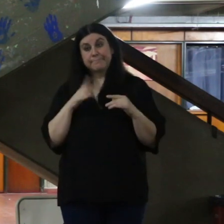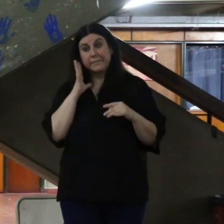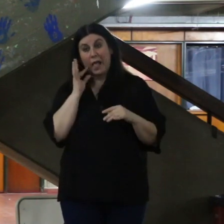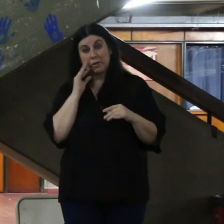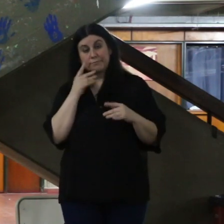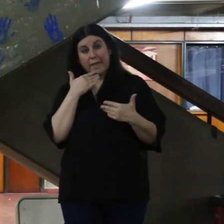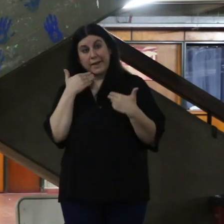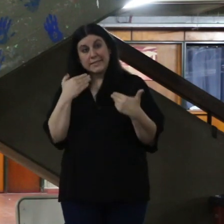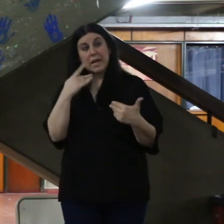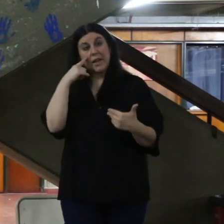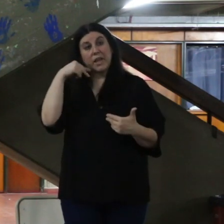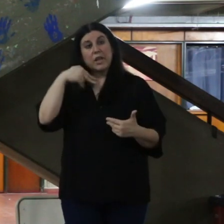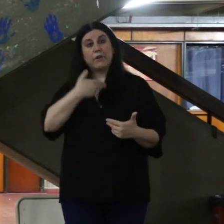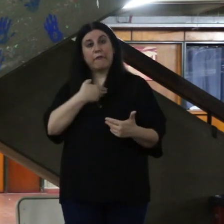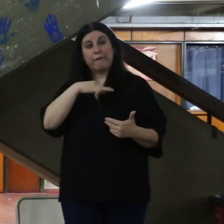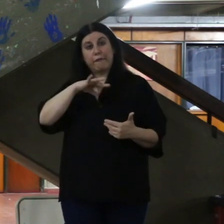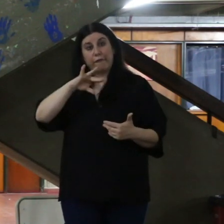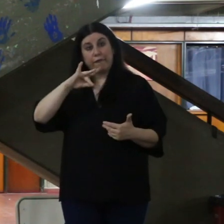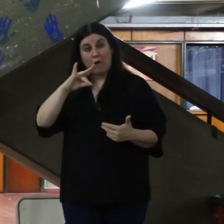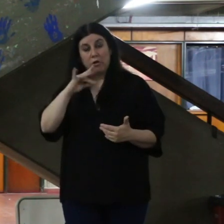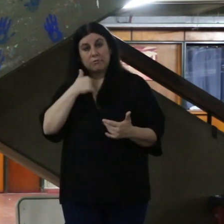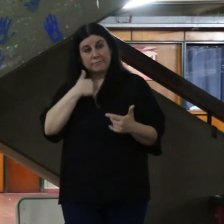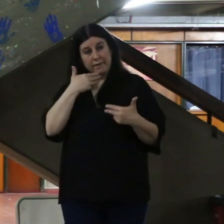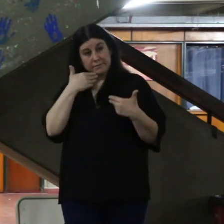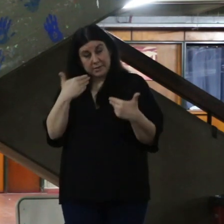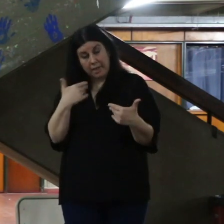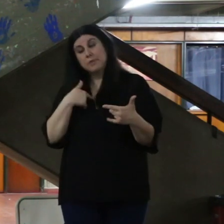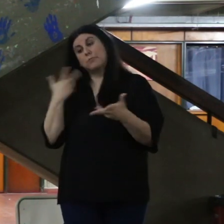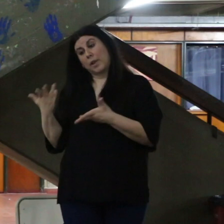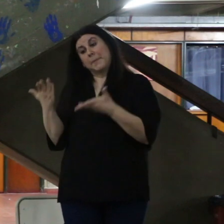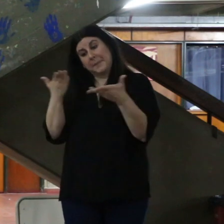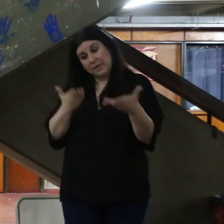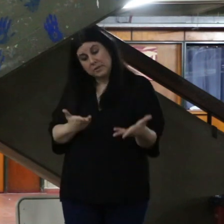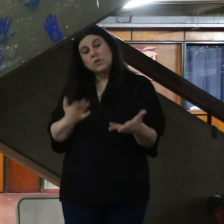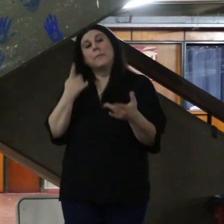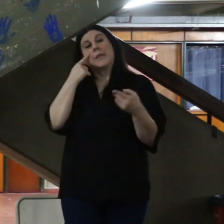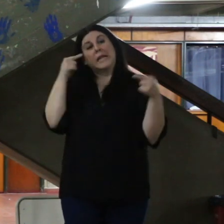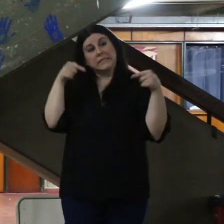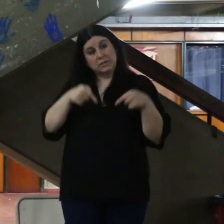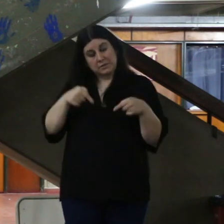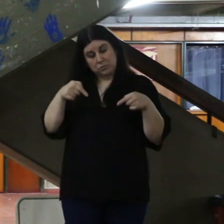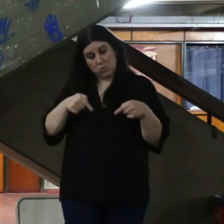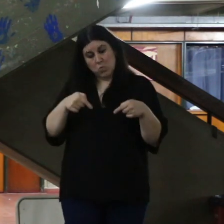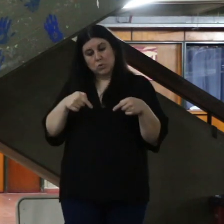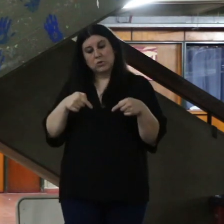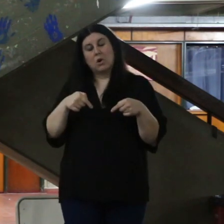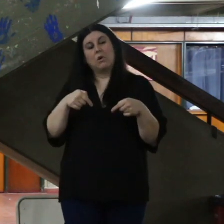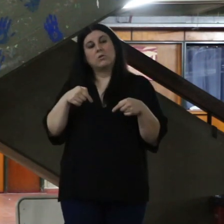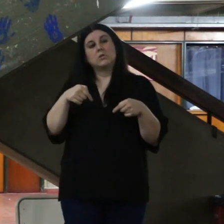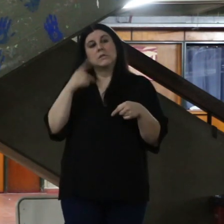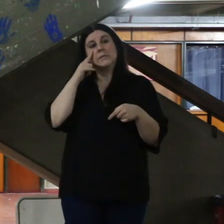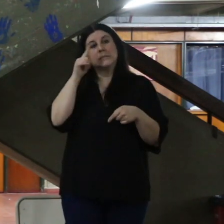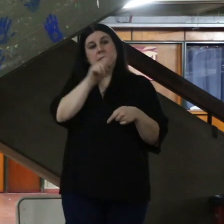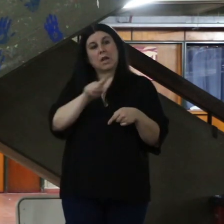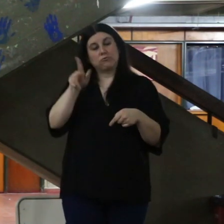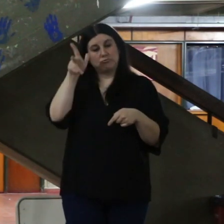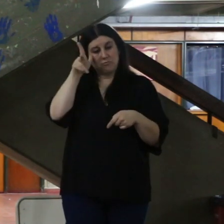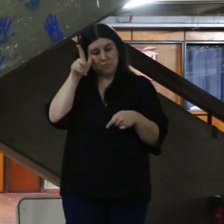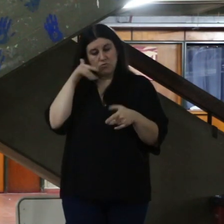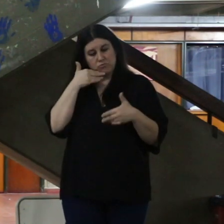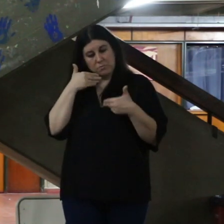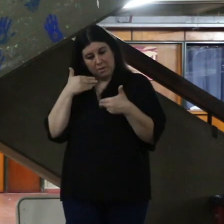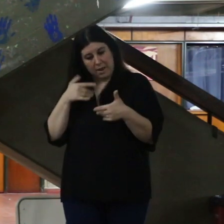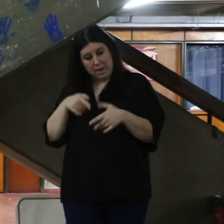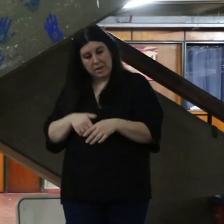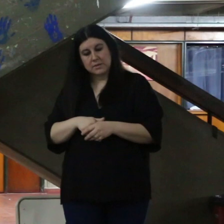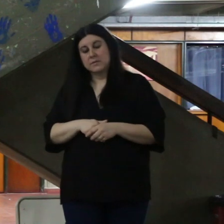INFOD, como decía Alejandra, por la convocatoria al Instituto Nacional de Formación Docente.